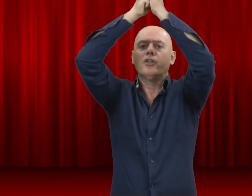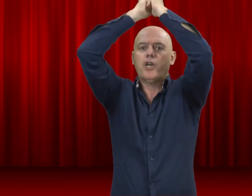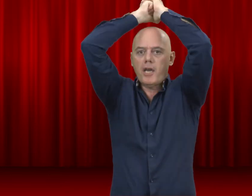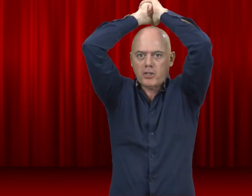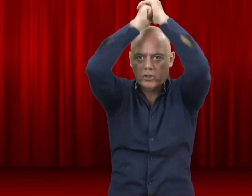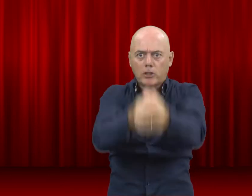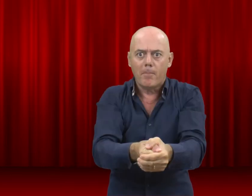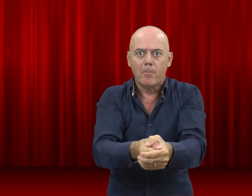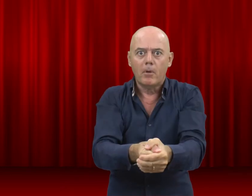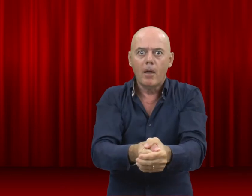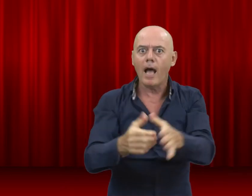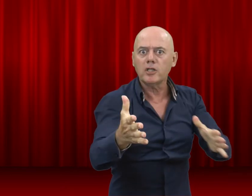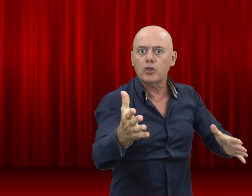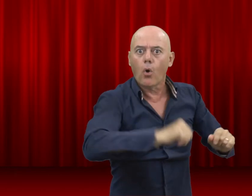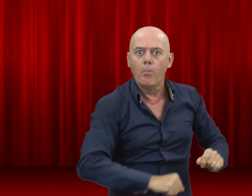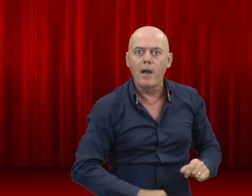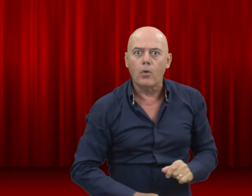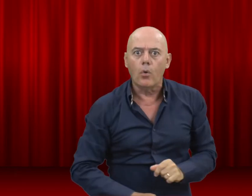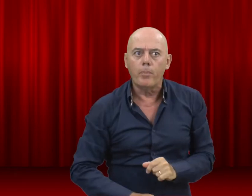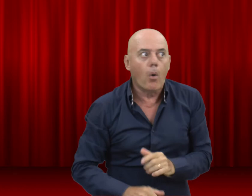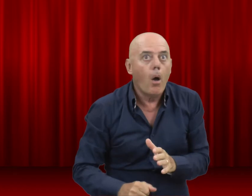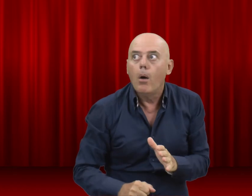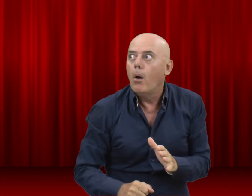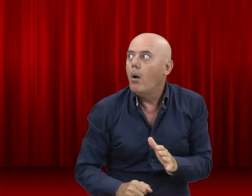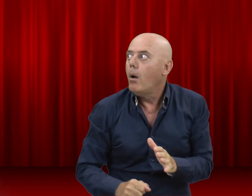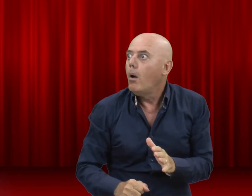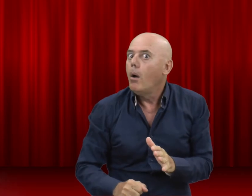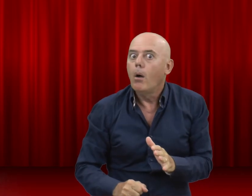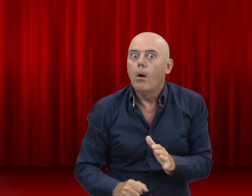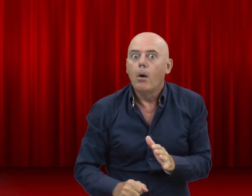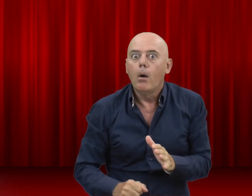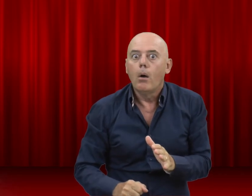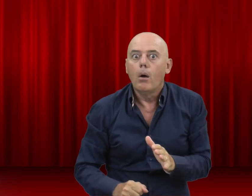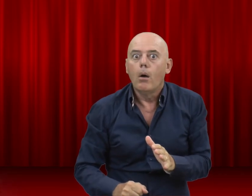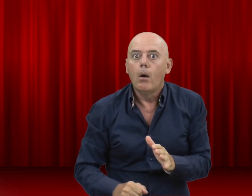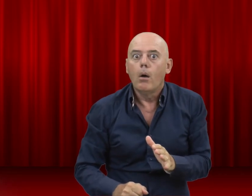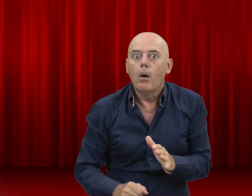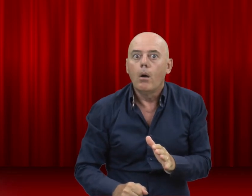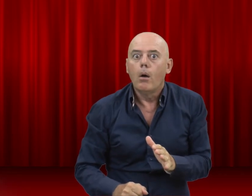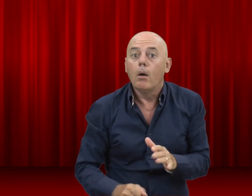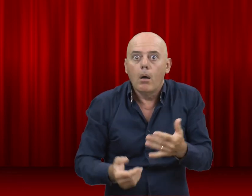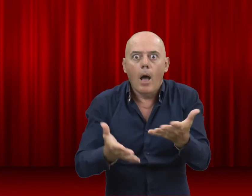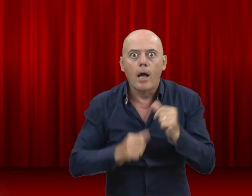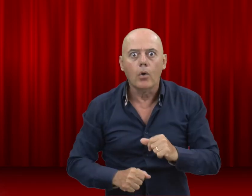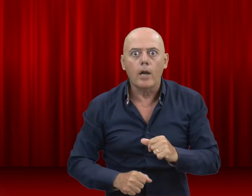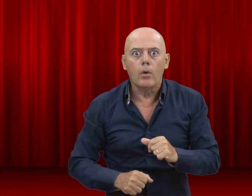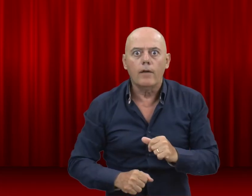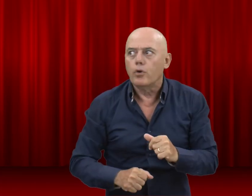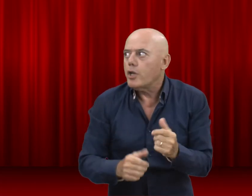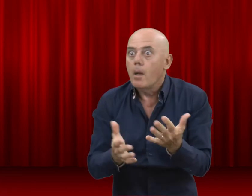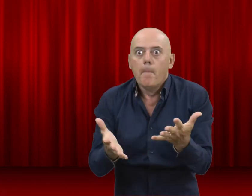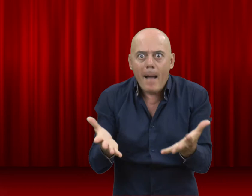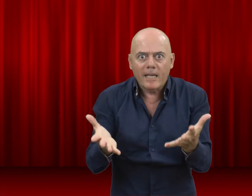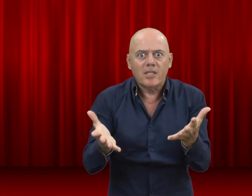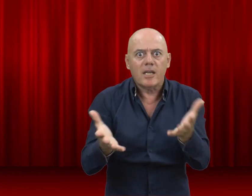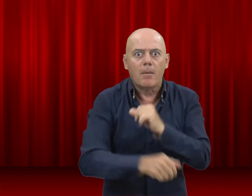veloci l'ascia e stam! Assestò un bel colpo. Aia! Oh, tu mi hai fatto male! Ancora quella